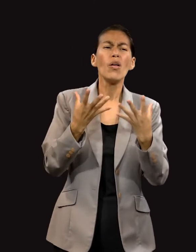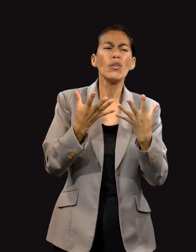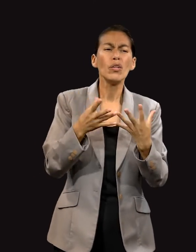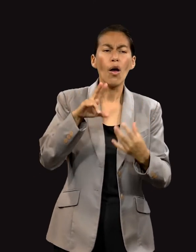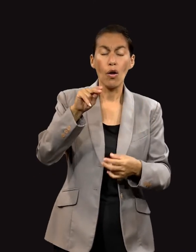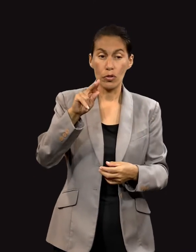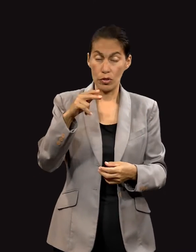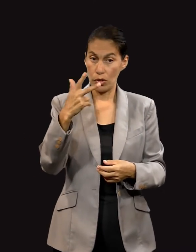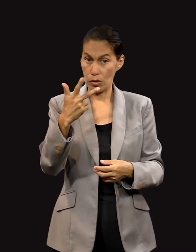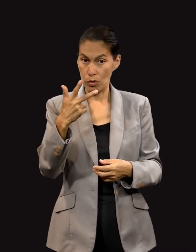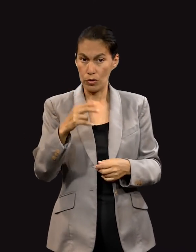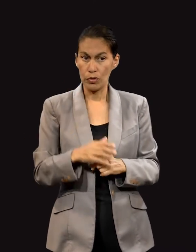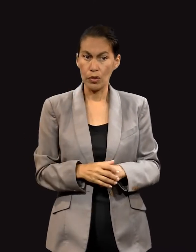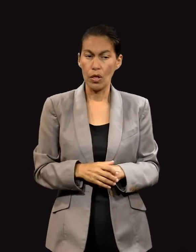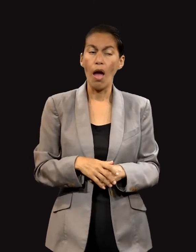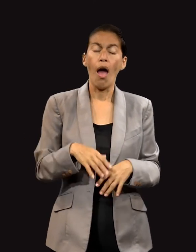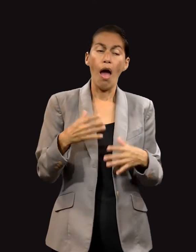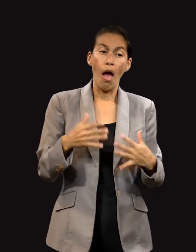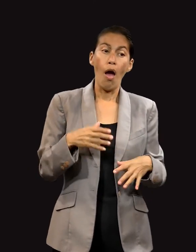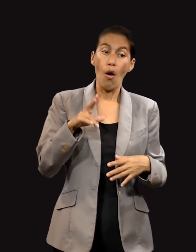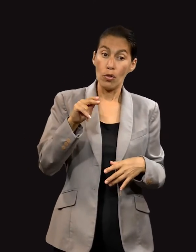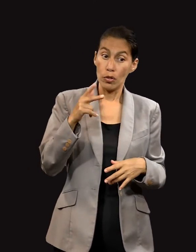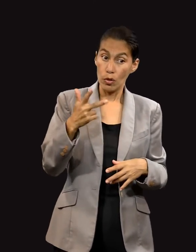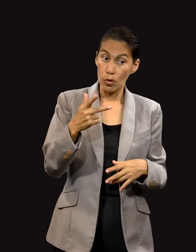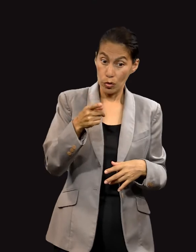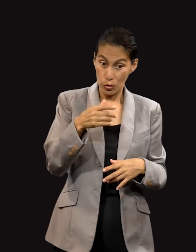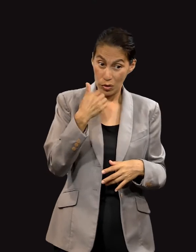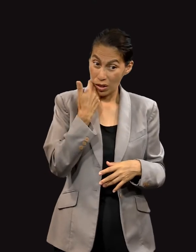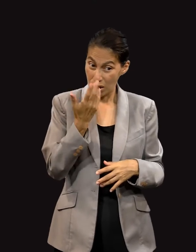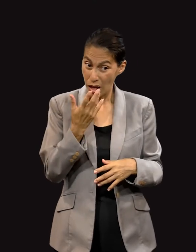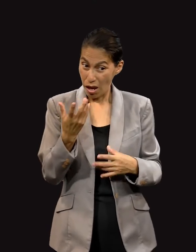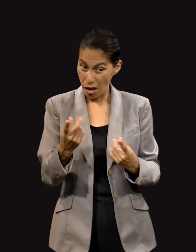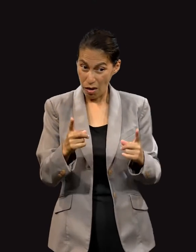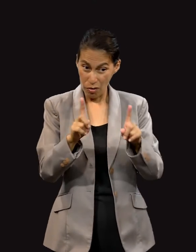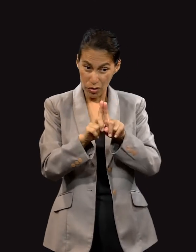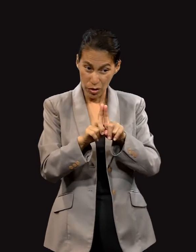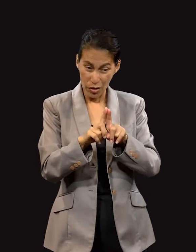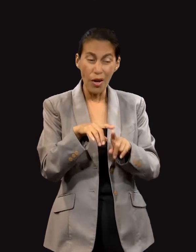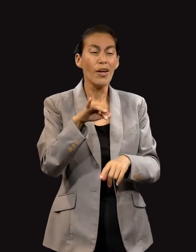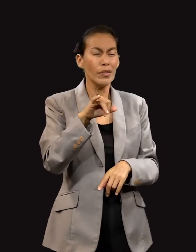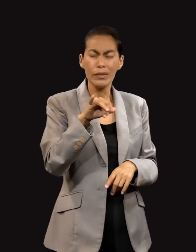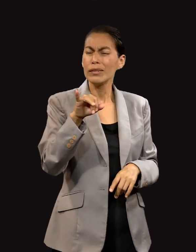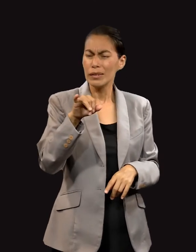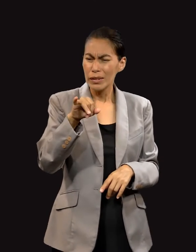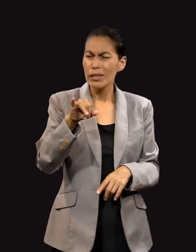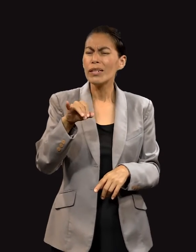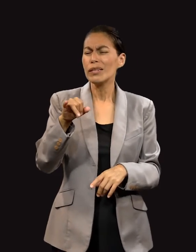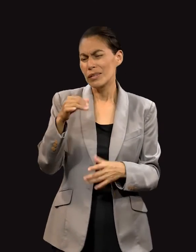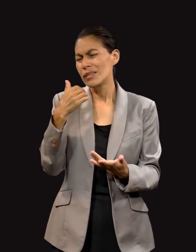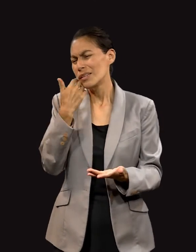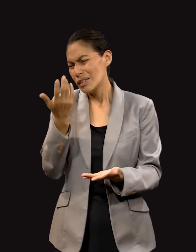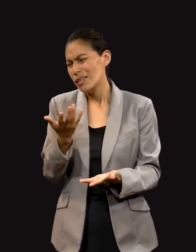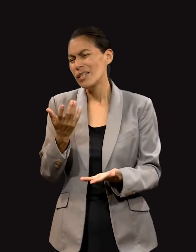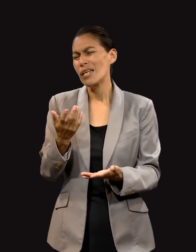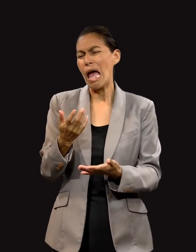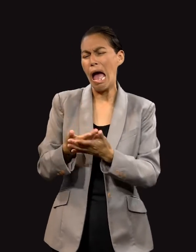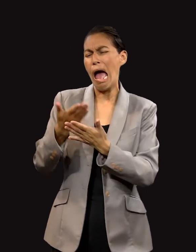sí. A edad de 88 años que tenía ella. Sí, yo la quería mucho y la quería tener conmigo, porque habían